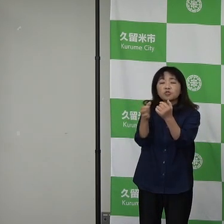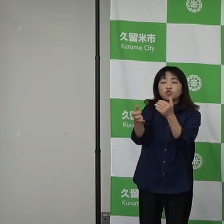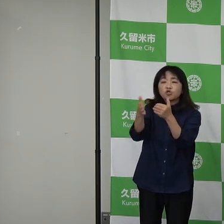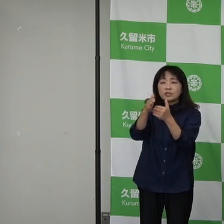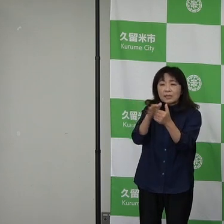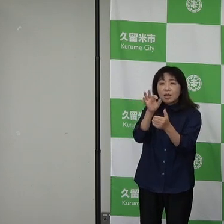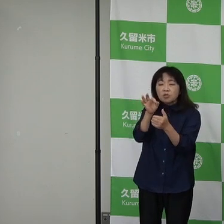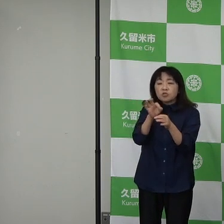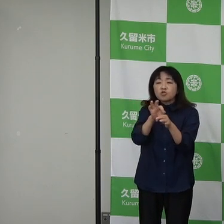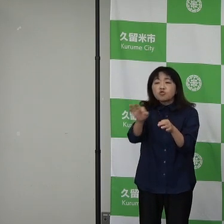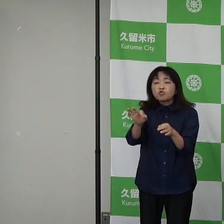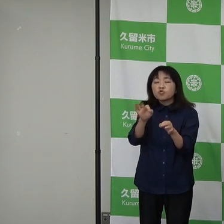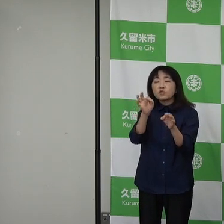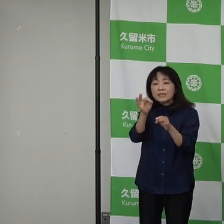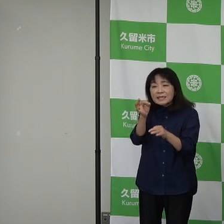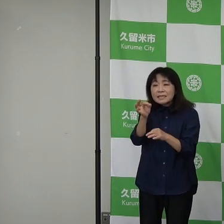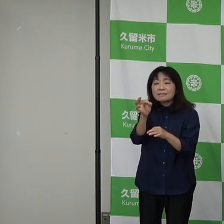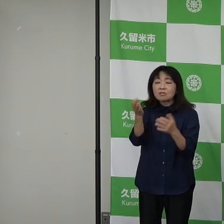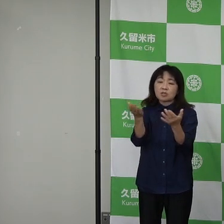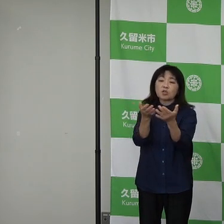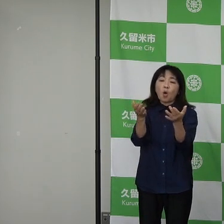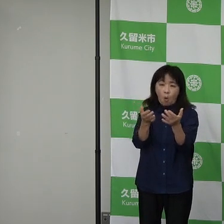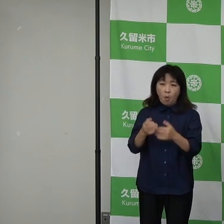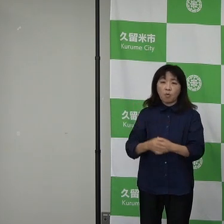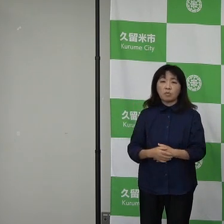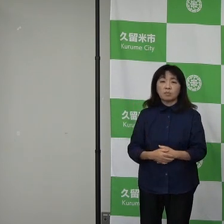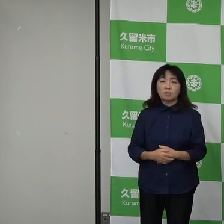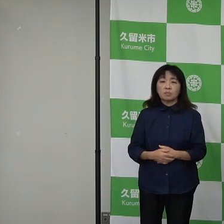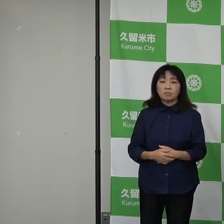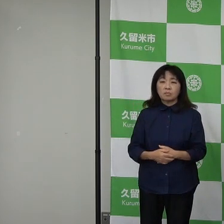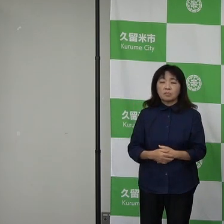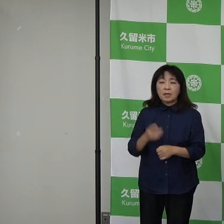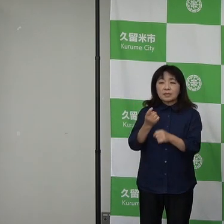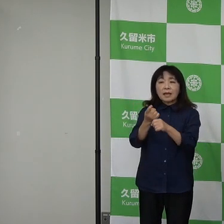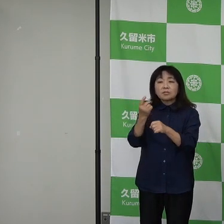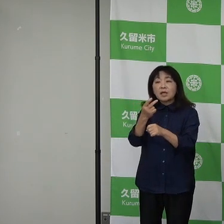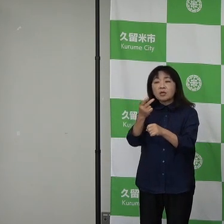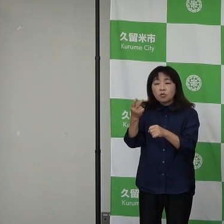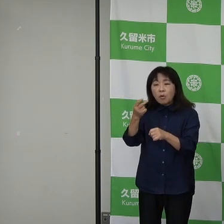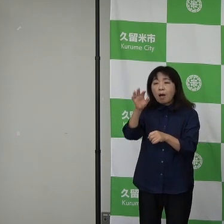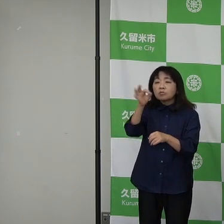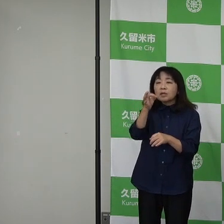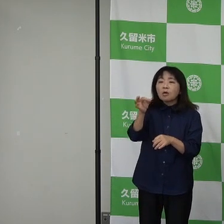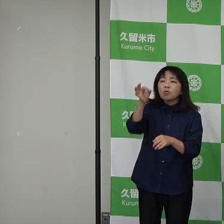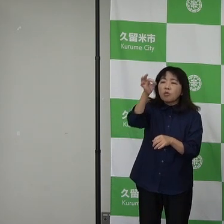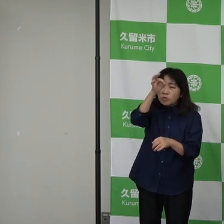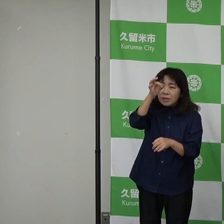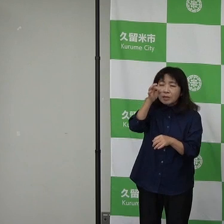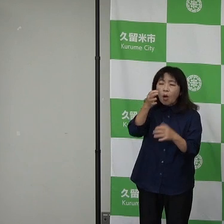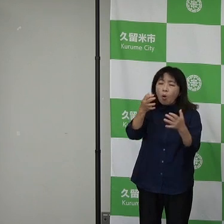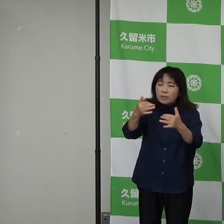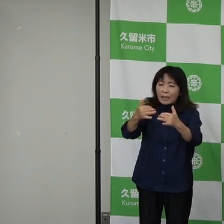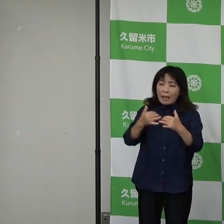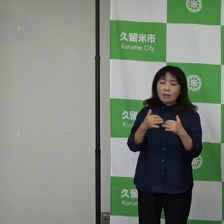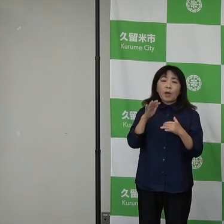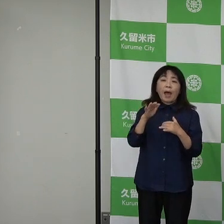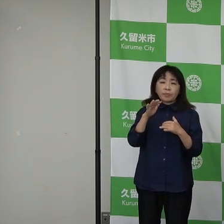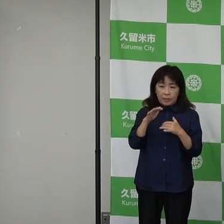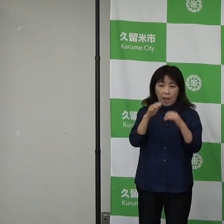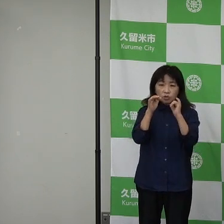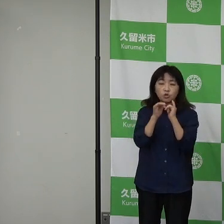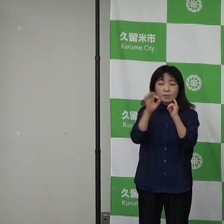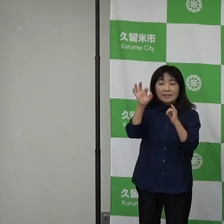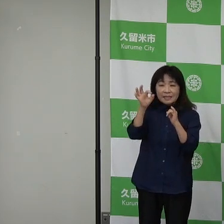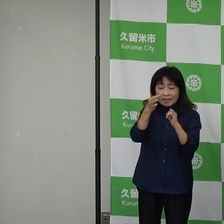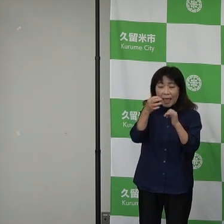援給付事業です。昨年度は物価高騰で大きな影響を受けている住民